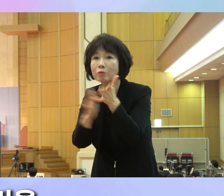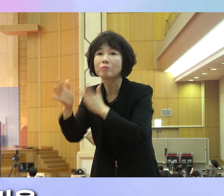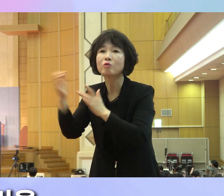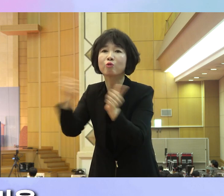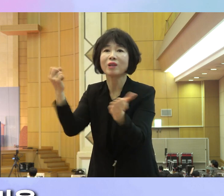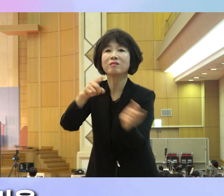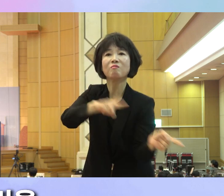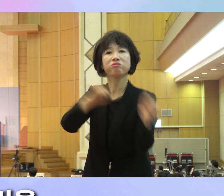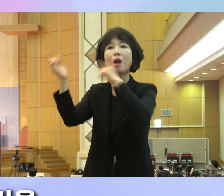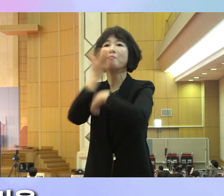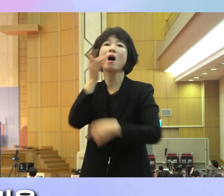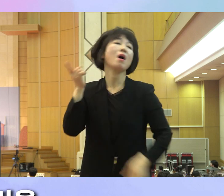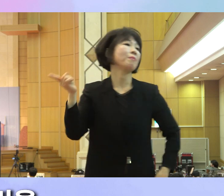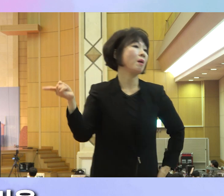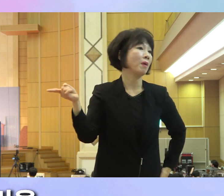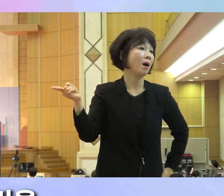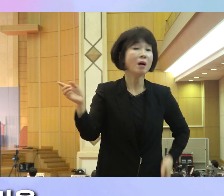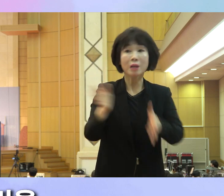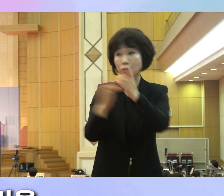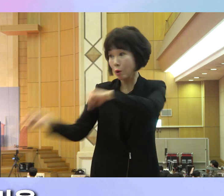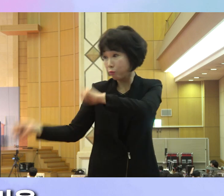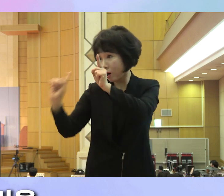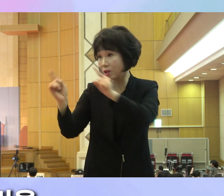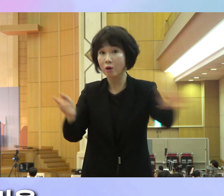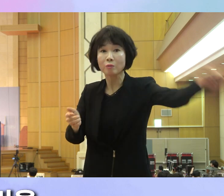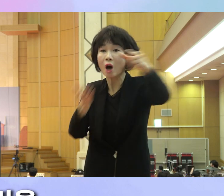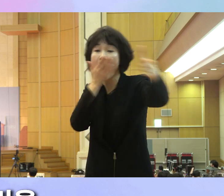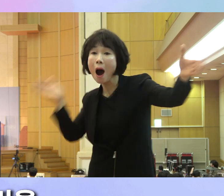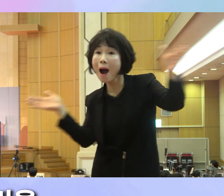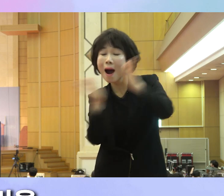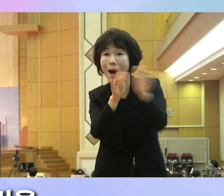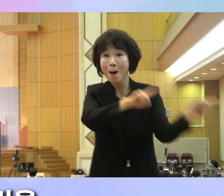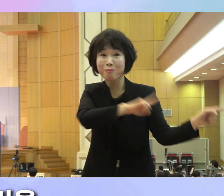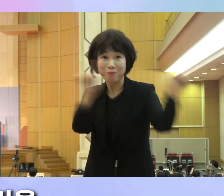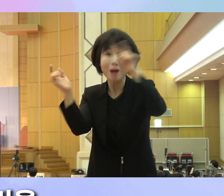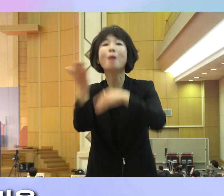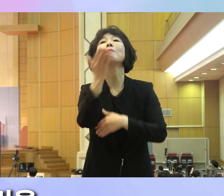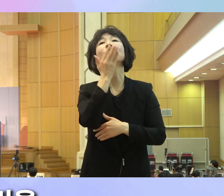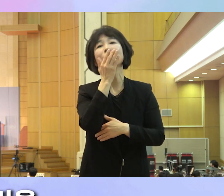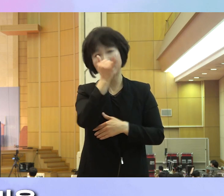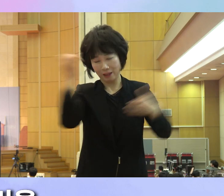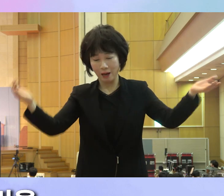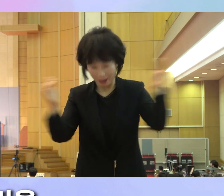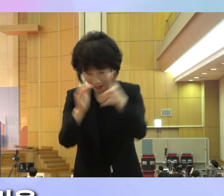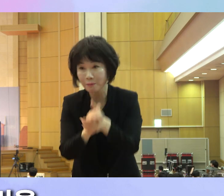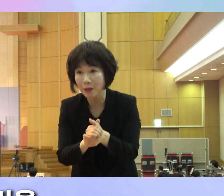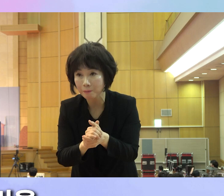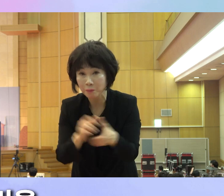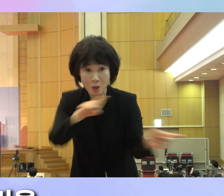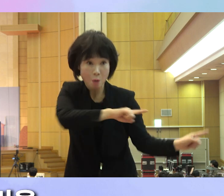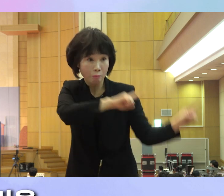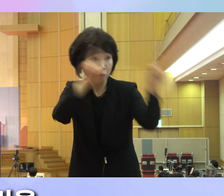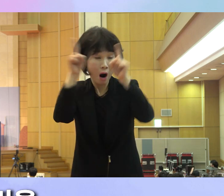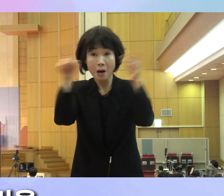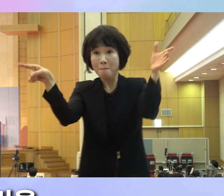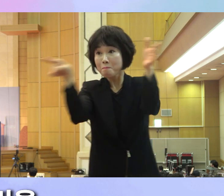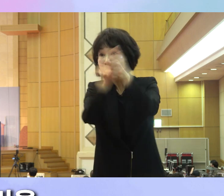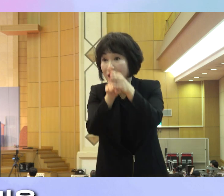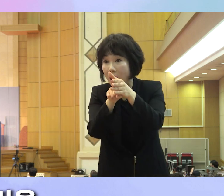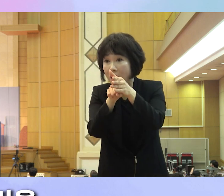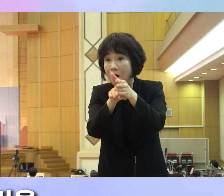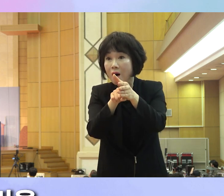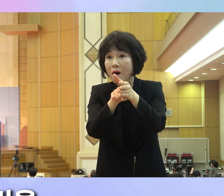예수님이 부활했으므로 우리 또한 부활할 수 있는 것이고 그 부활을 믿을 때 우리